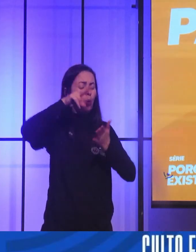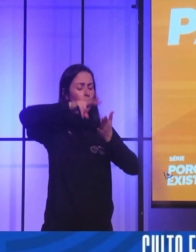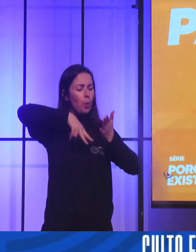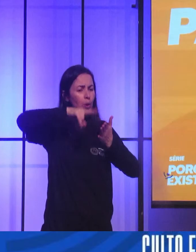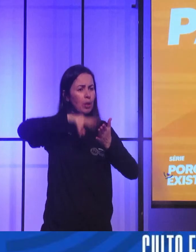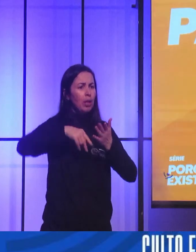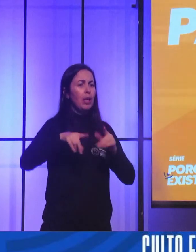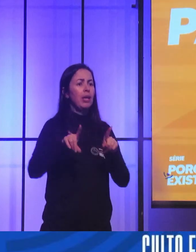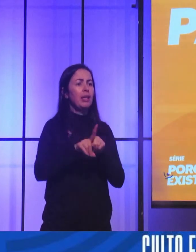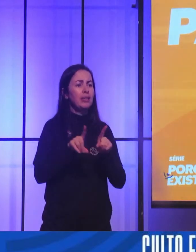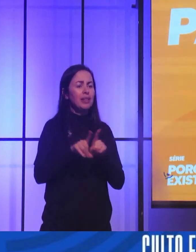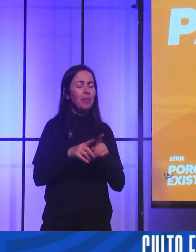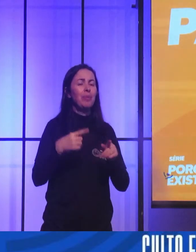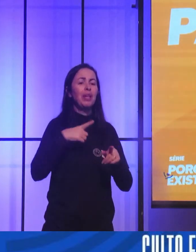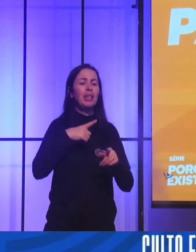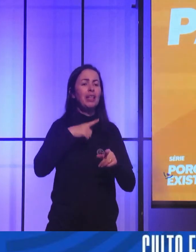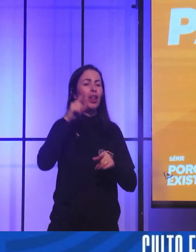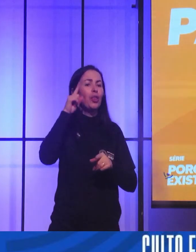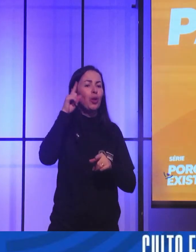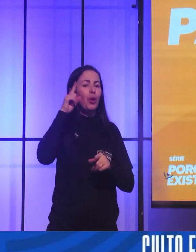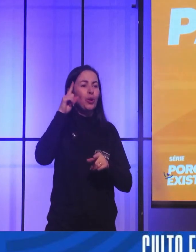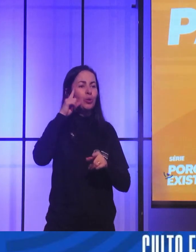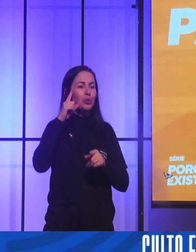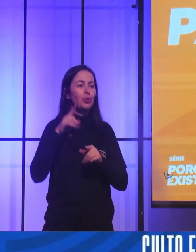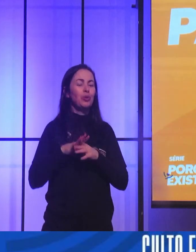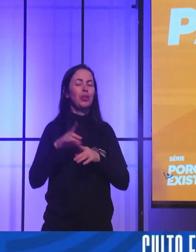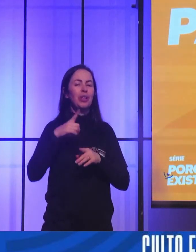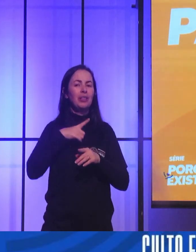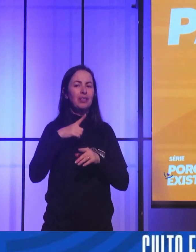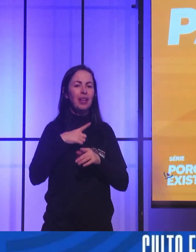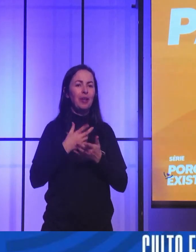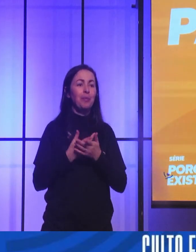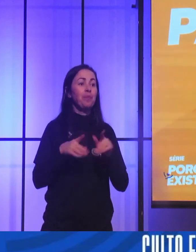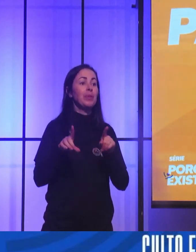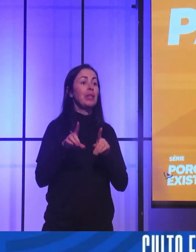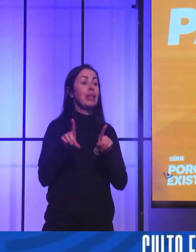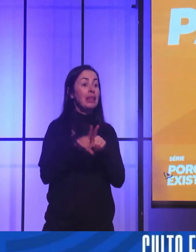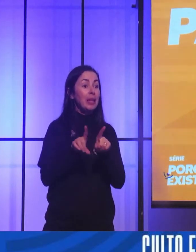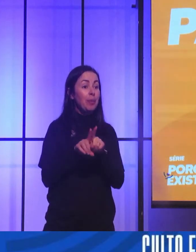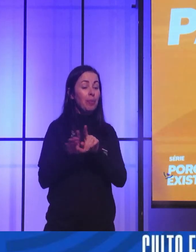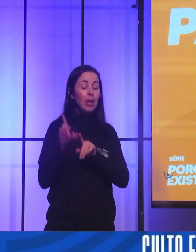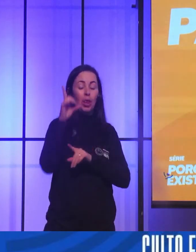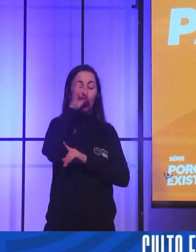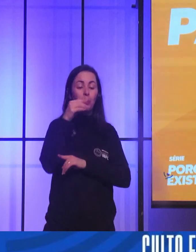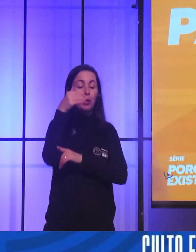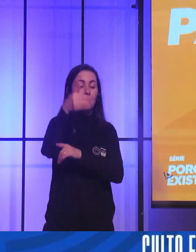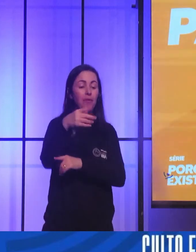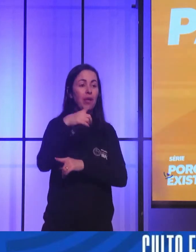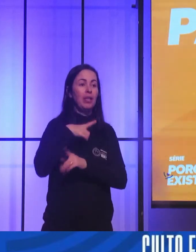nosso devocional diário e domingo que vem nós temos o nosso culto de ceia e